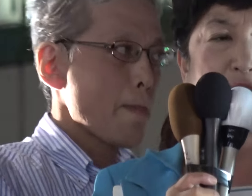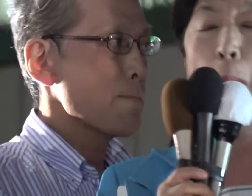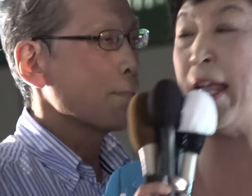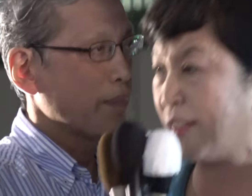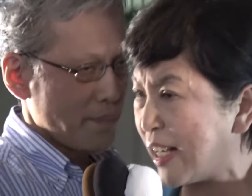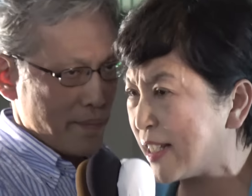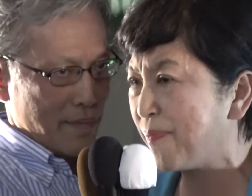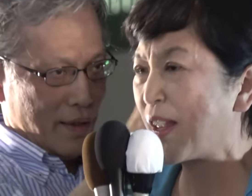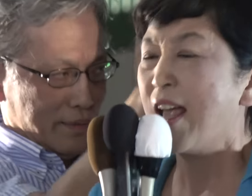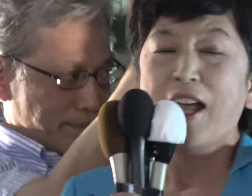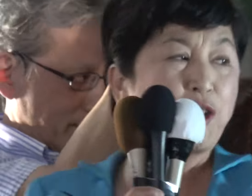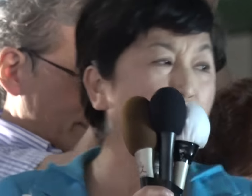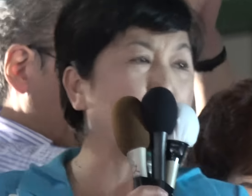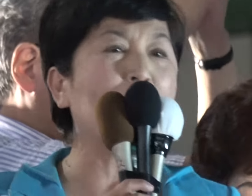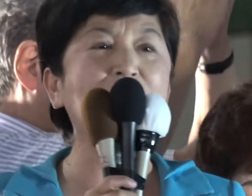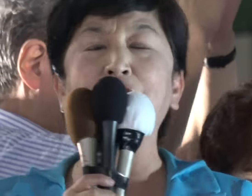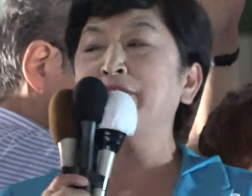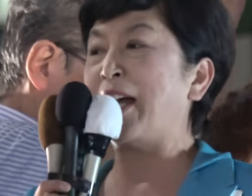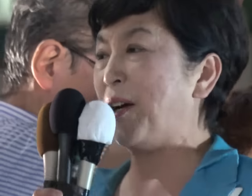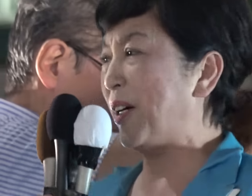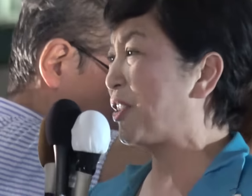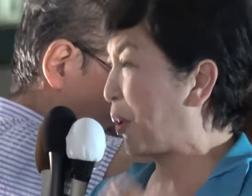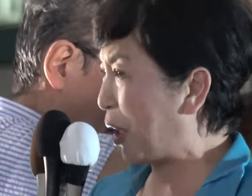者はごめんです。